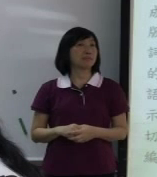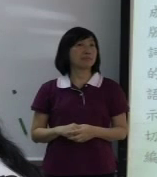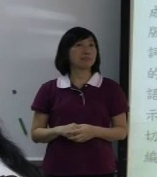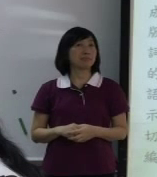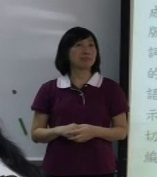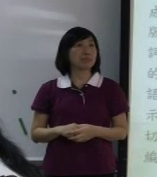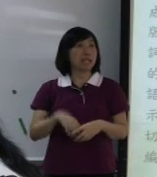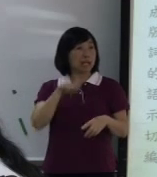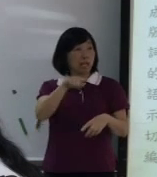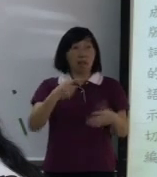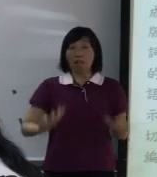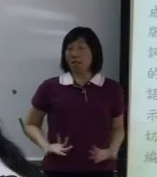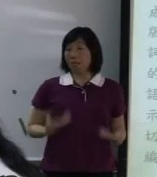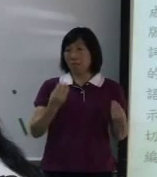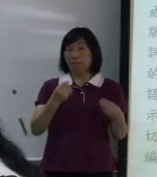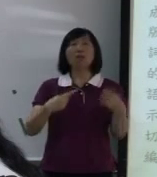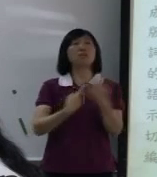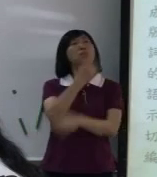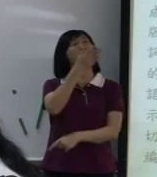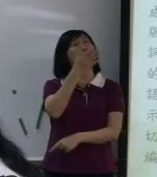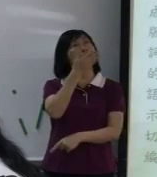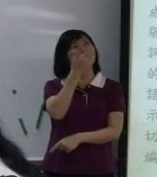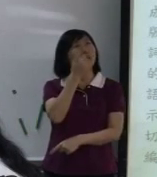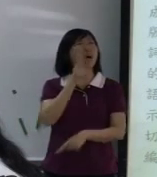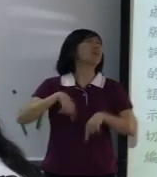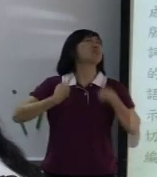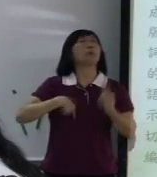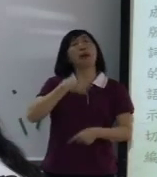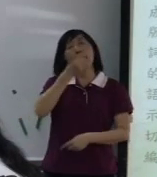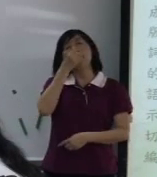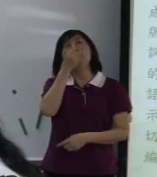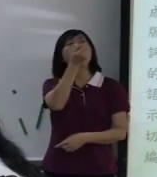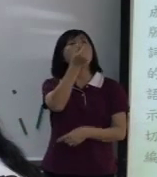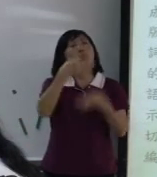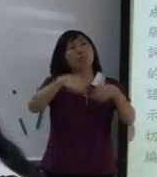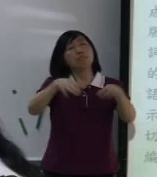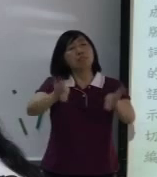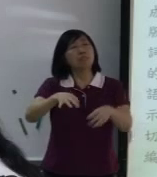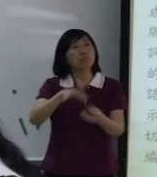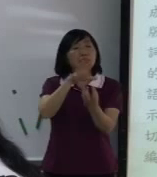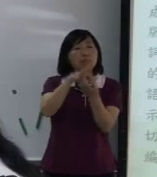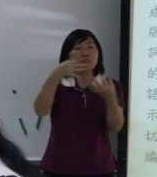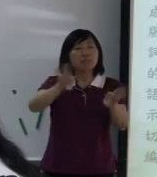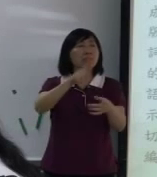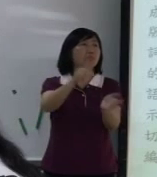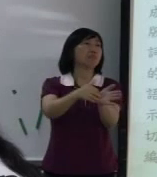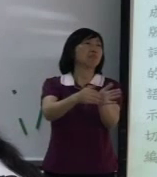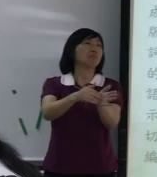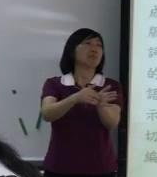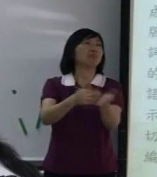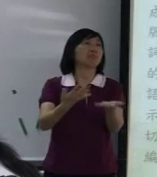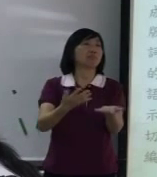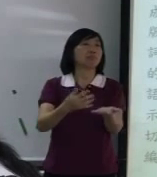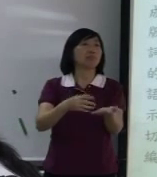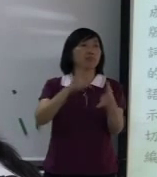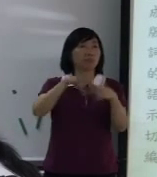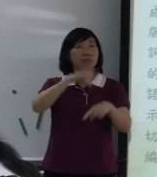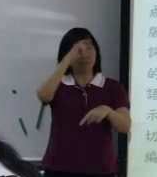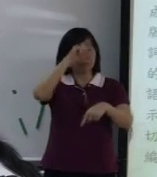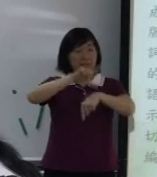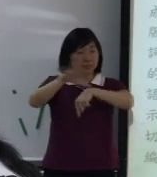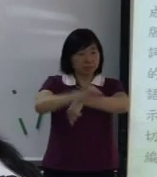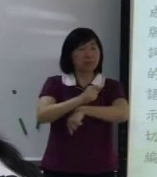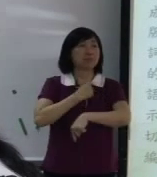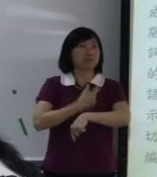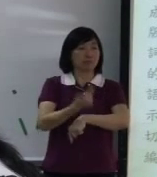都没有休息，除了吃随便吃一个便当以外啊，希望赶快把